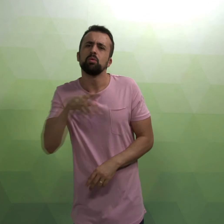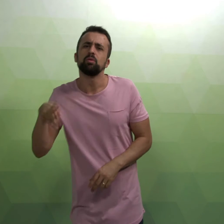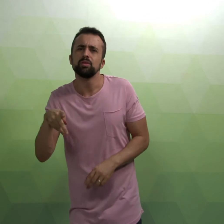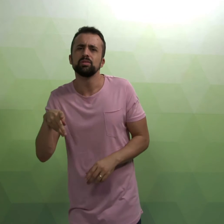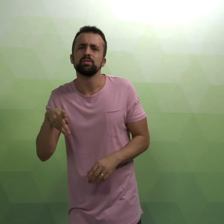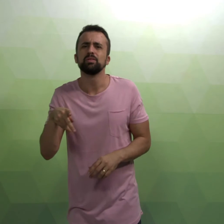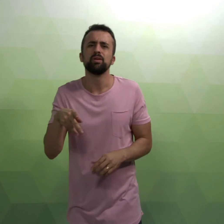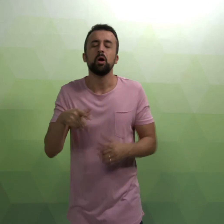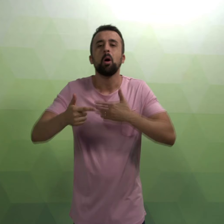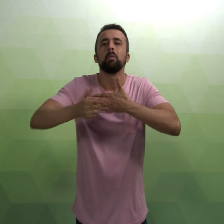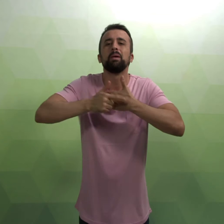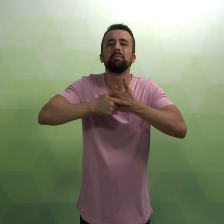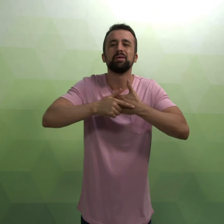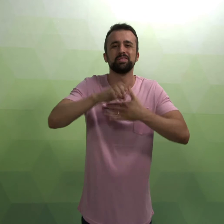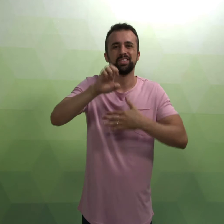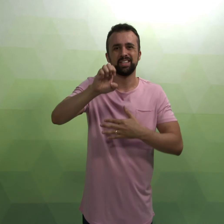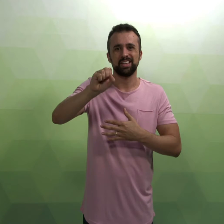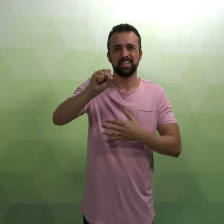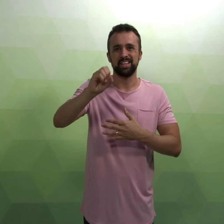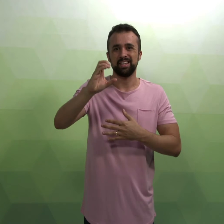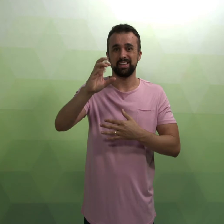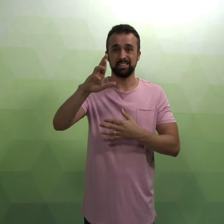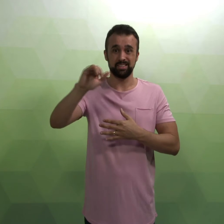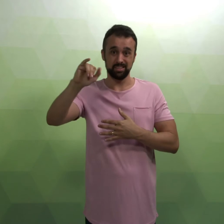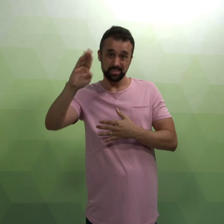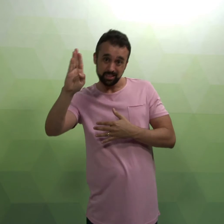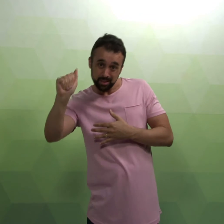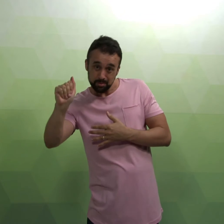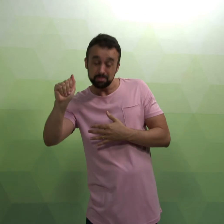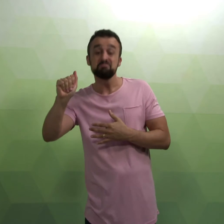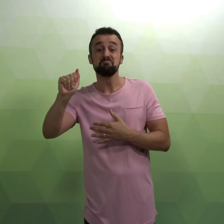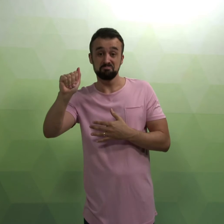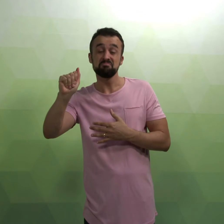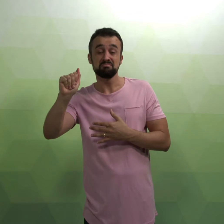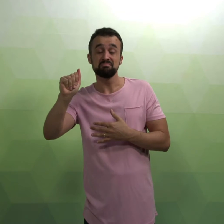Nesses casos, o professor assume o papel de escriba.